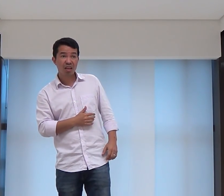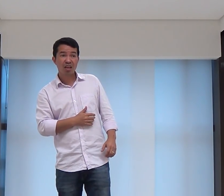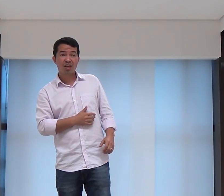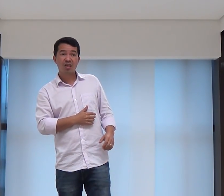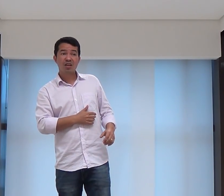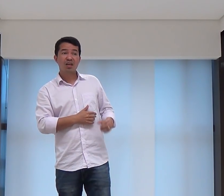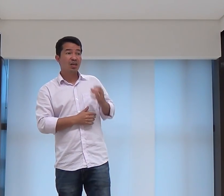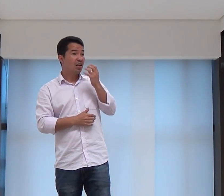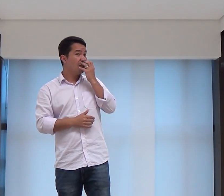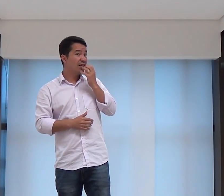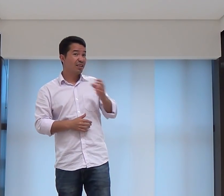você tem